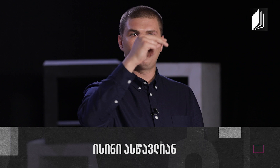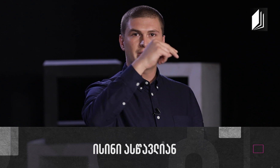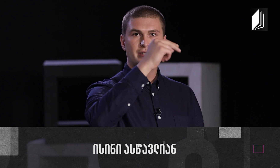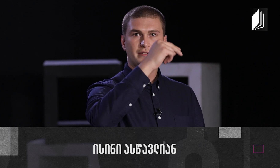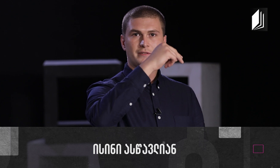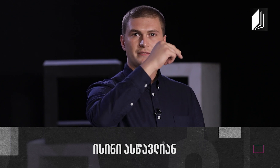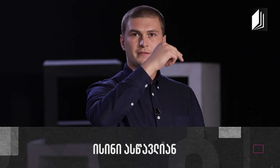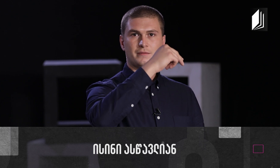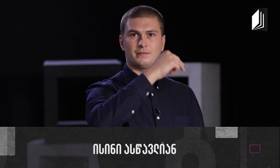ასწავლიან.